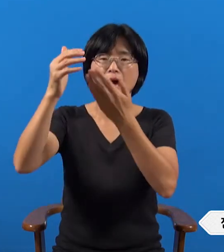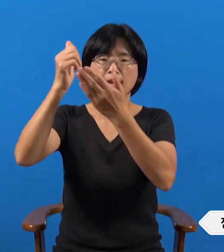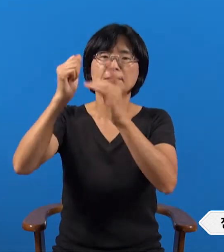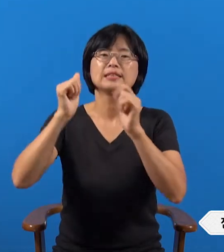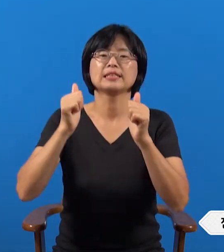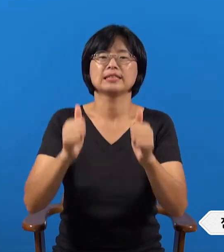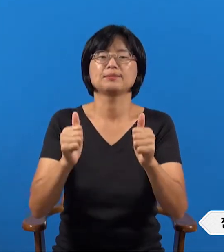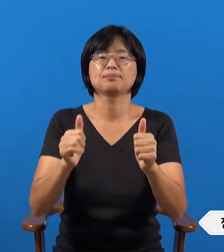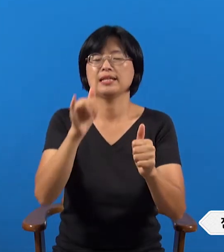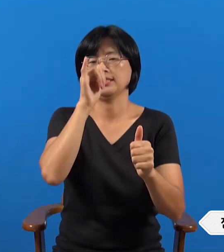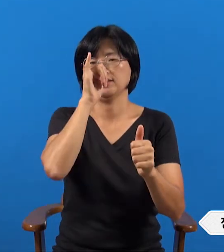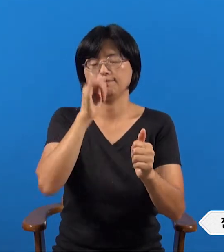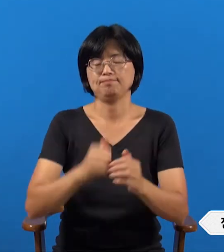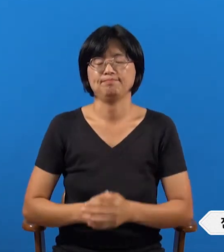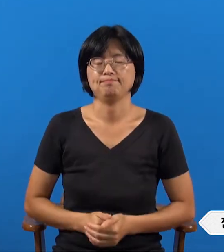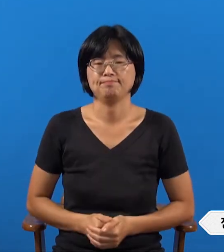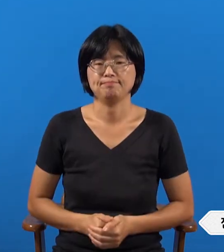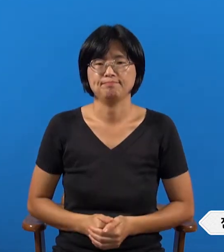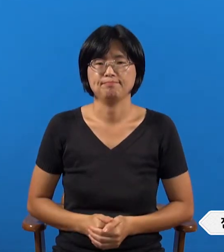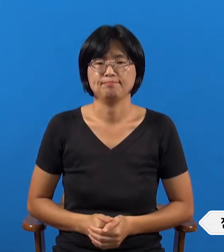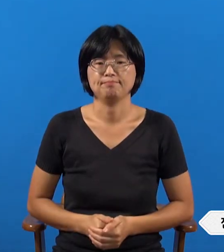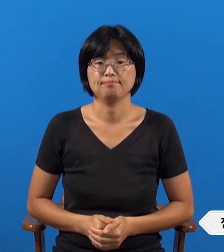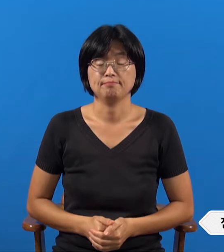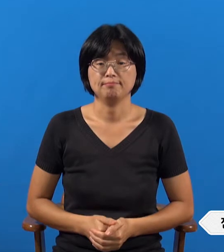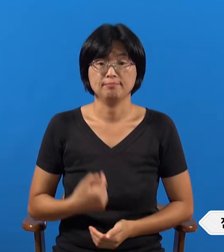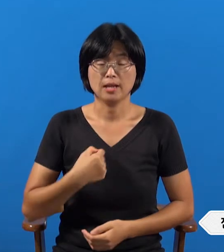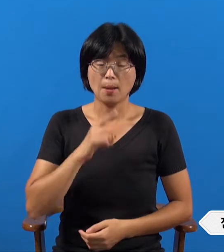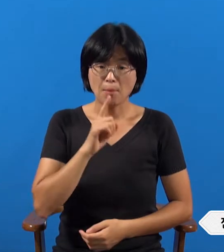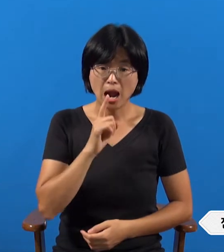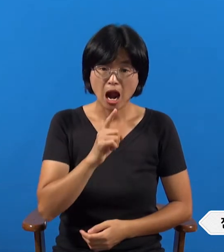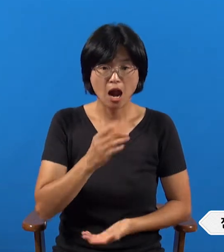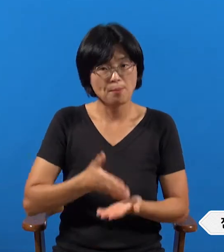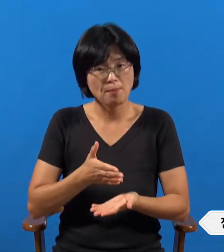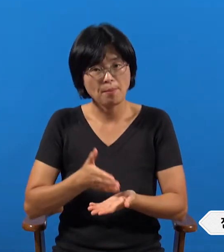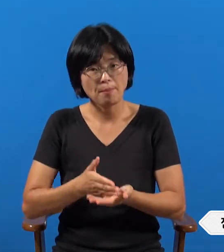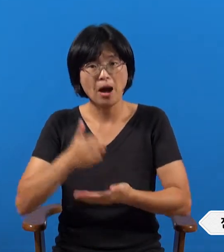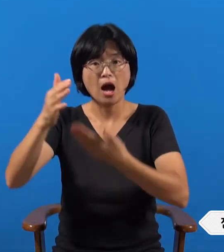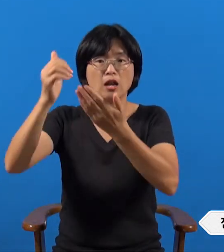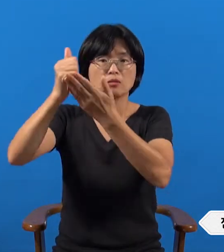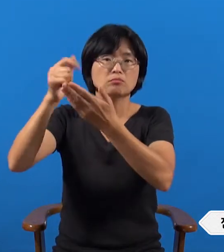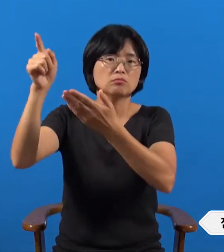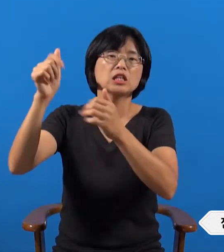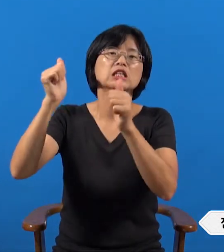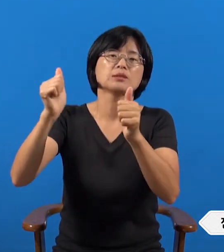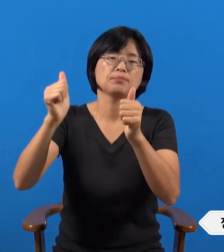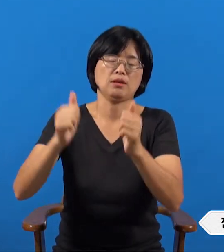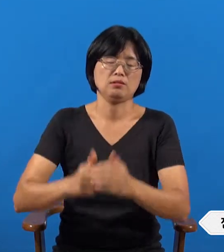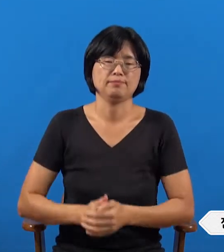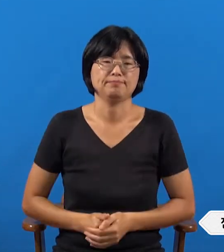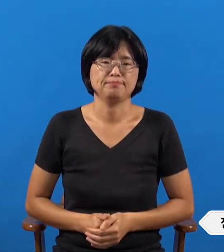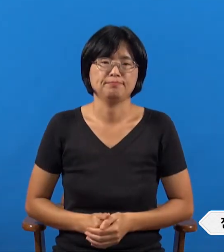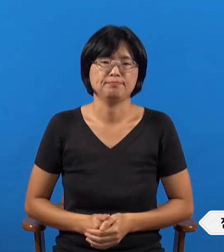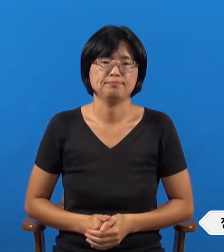심판이 있습니다. 우리가 하는 말을 하나님께서 심판하신다고